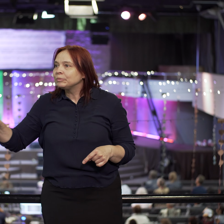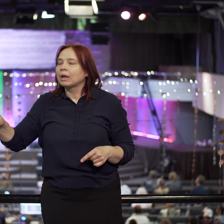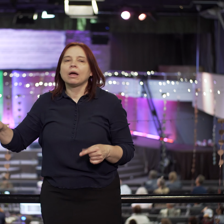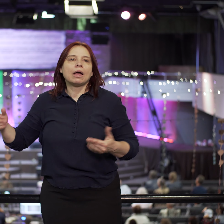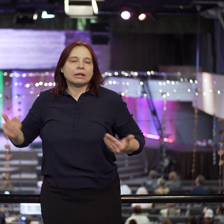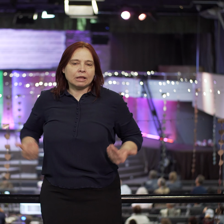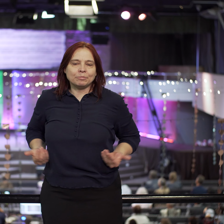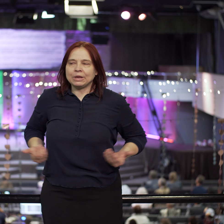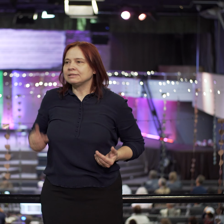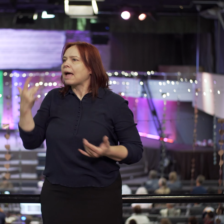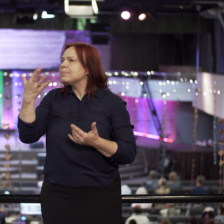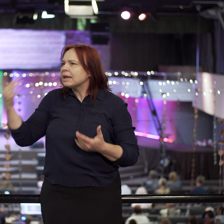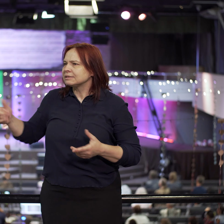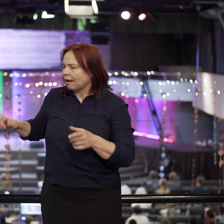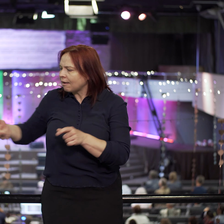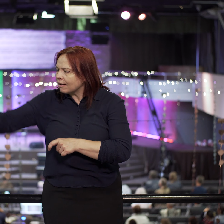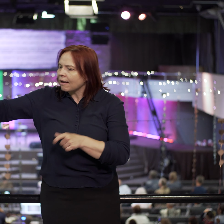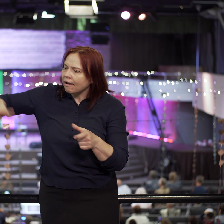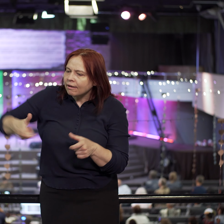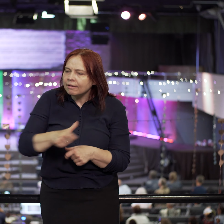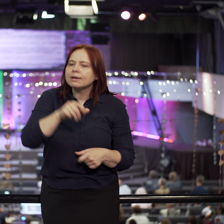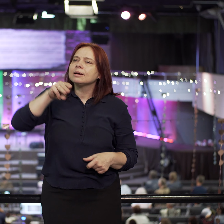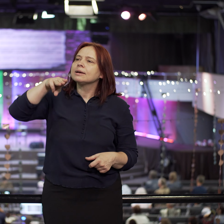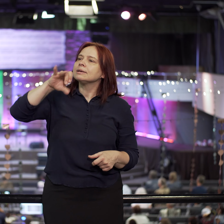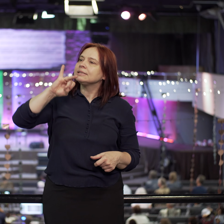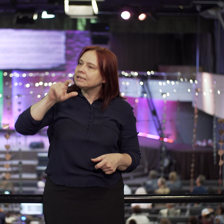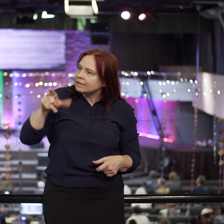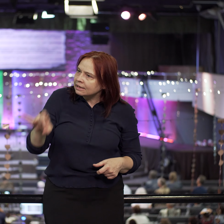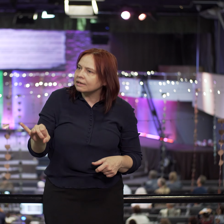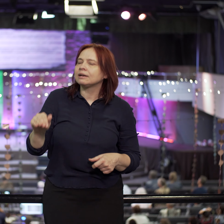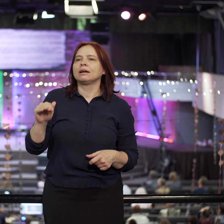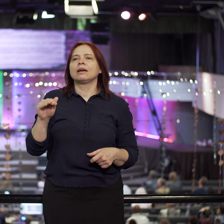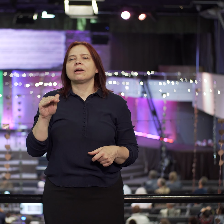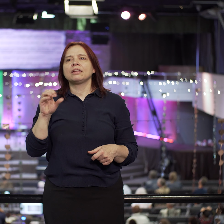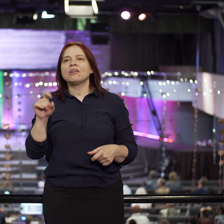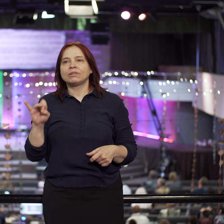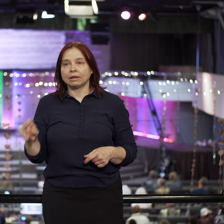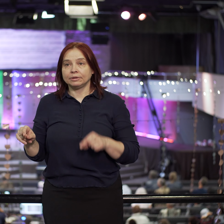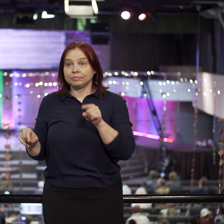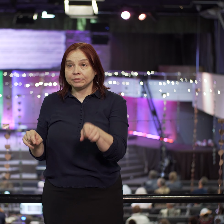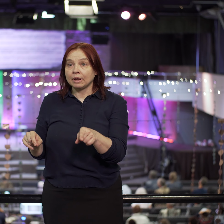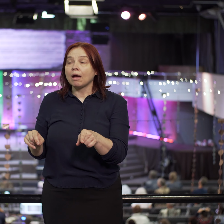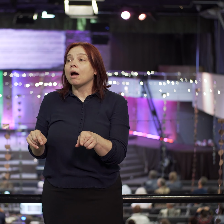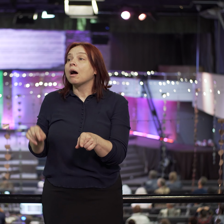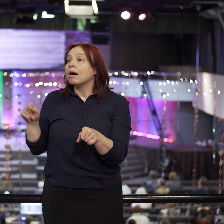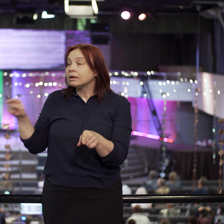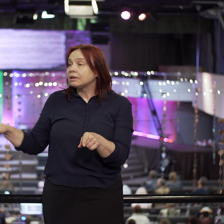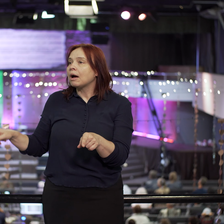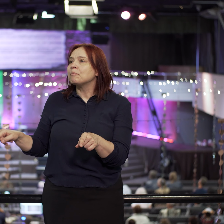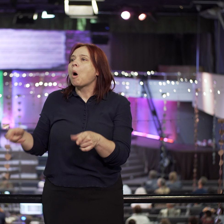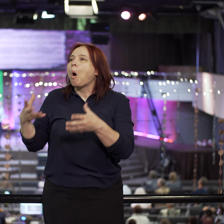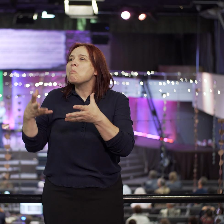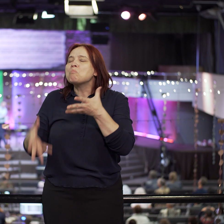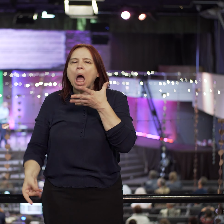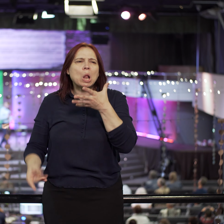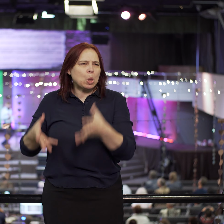как Тигр, Ефрат и так далее. Вавилон является болотистой местностью, где круглый год можно